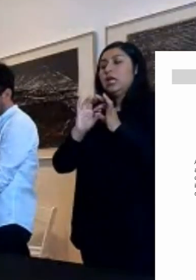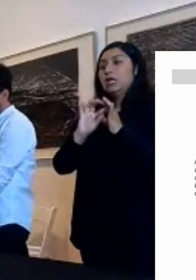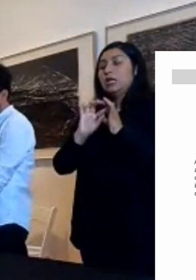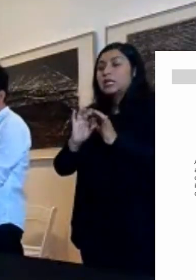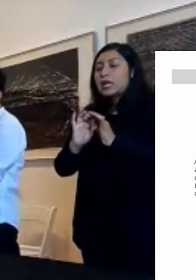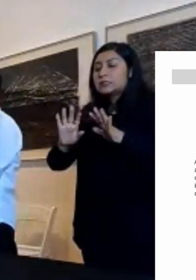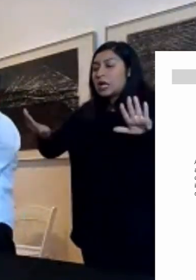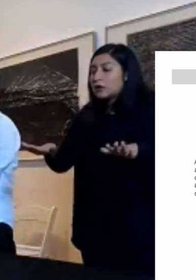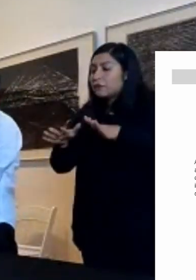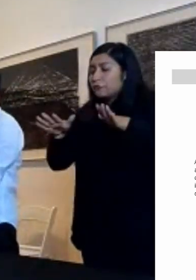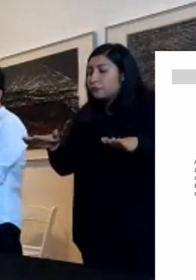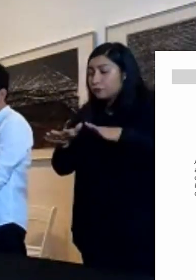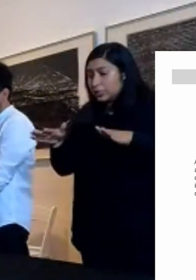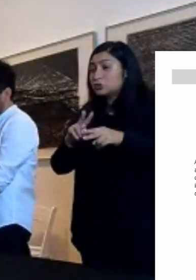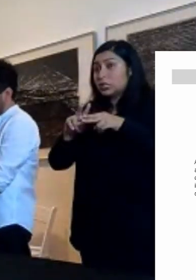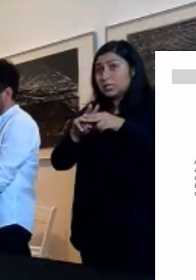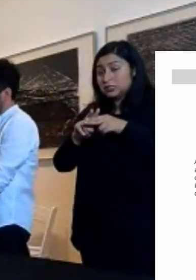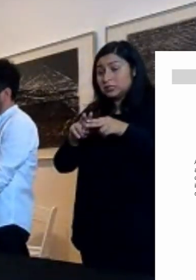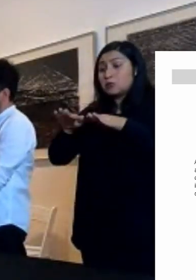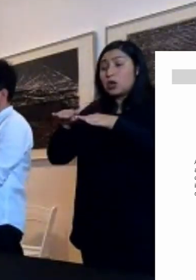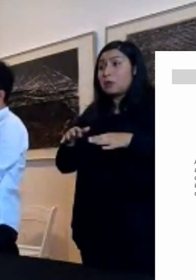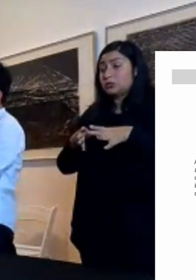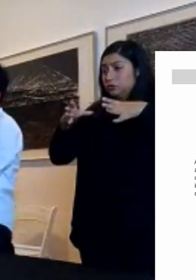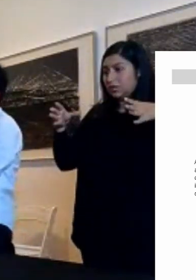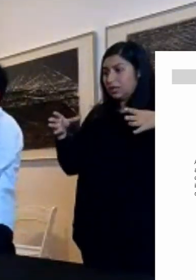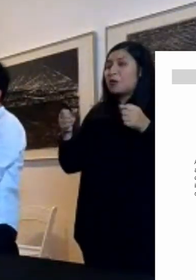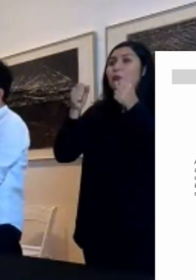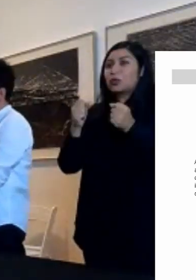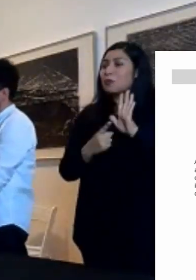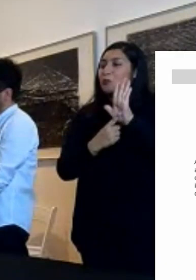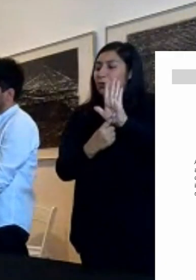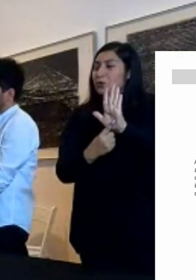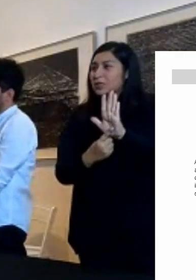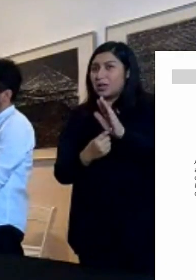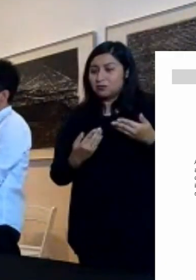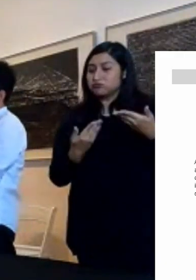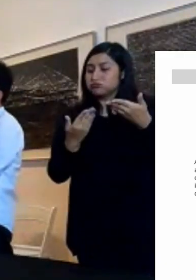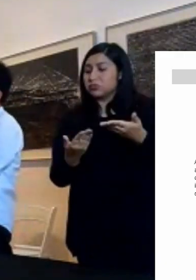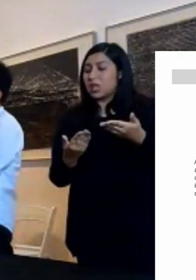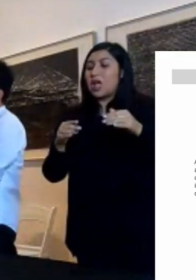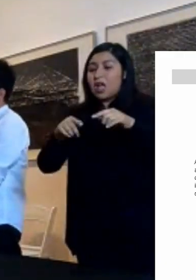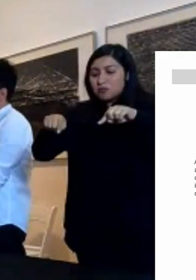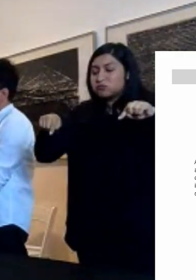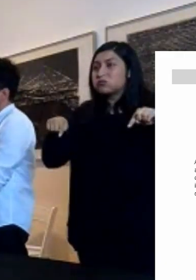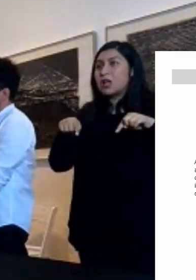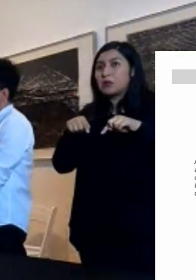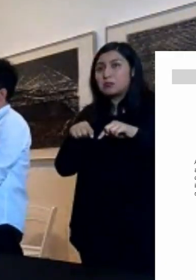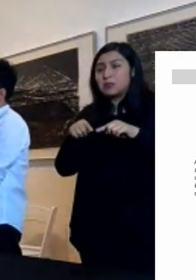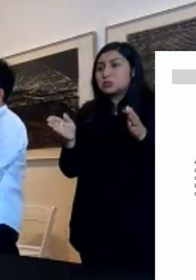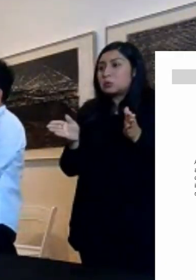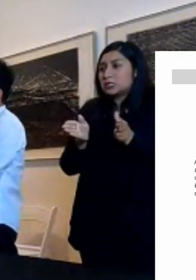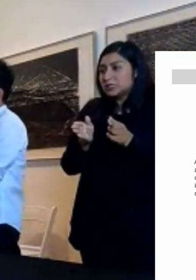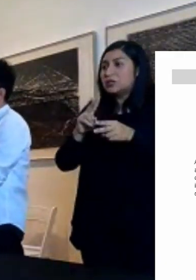al esfuerzo que hacemos los espacios grandes, hemos dado también visibilidad a esos espacios más chicos y ha generado precisamente una comunidad que no